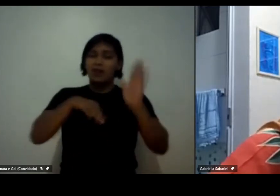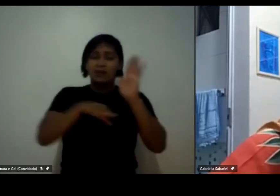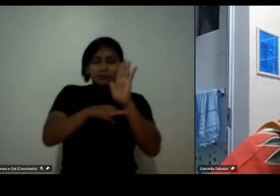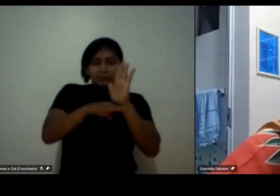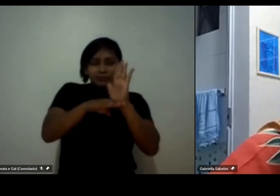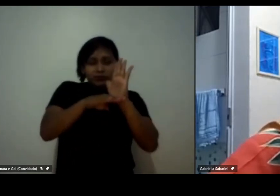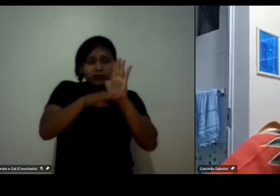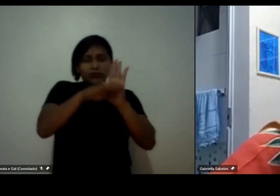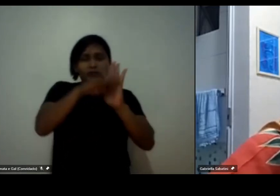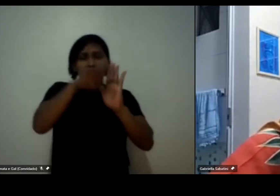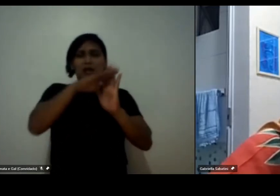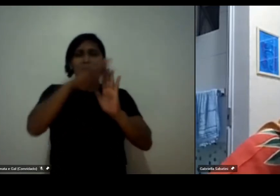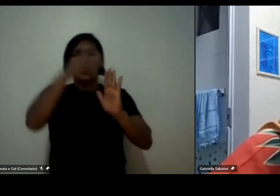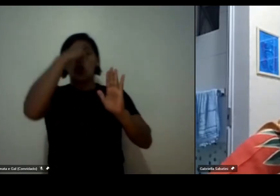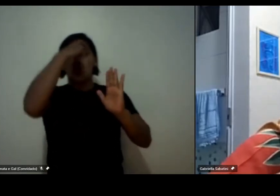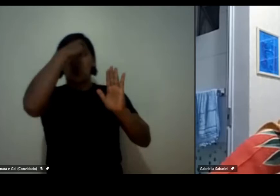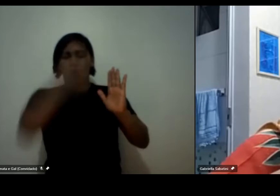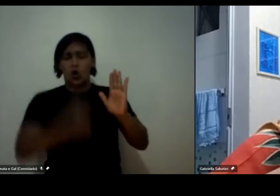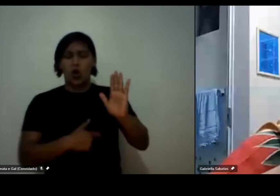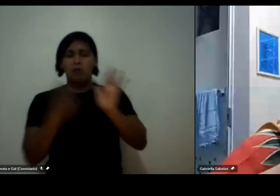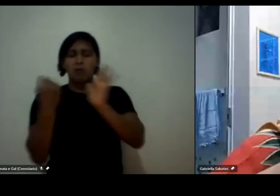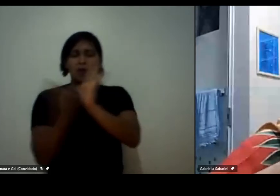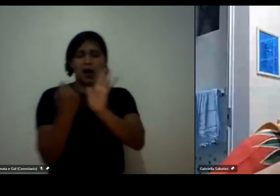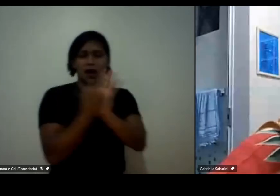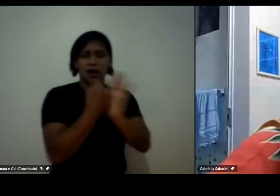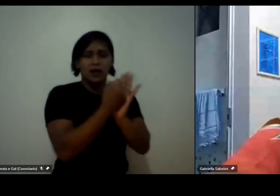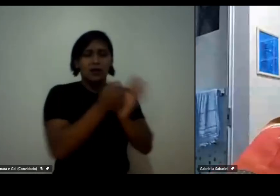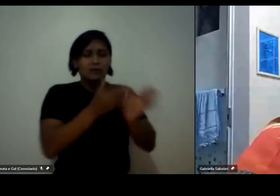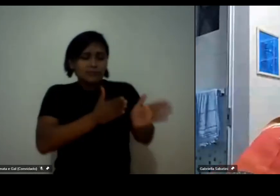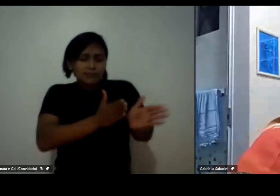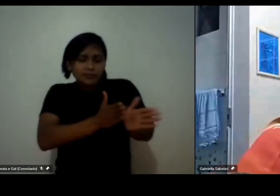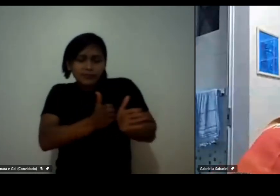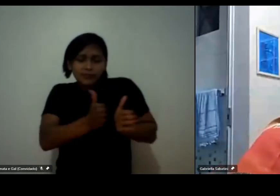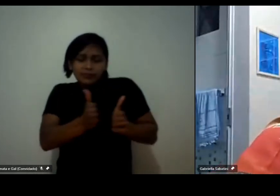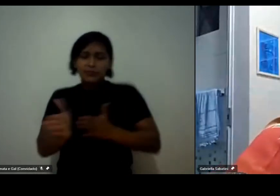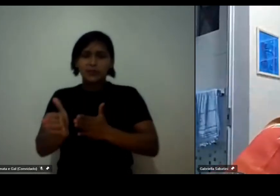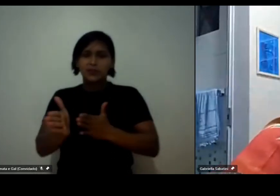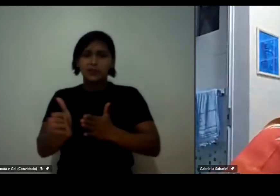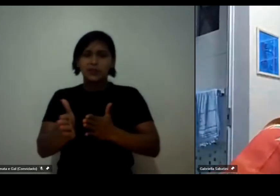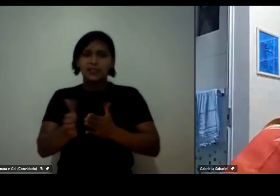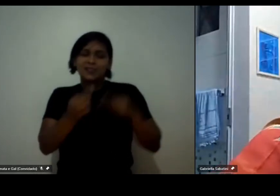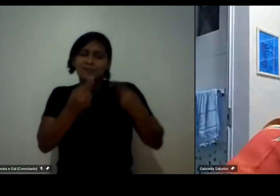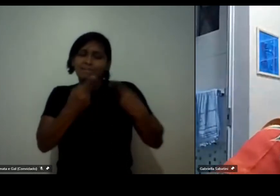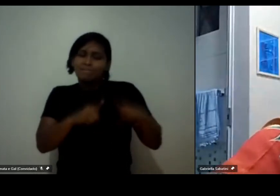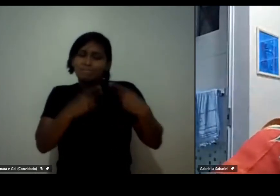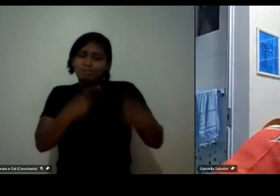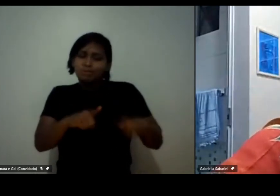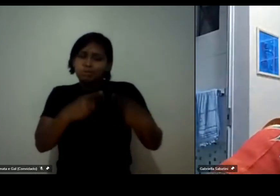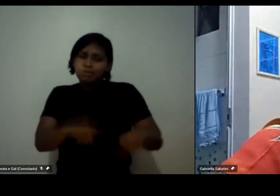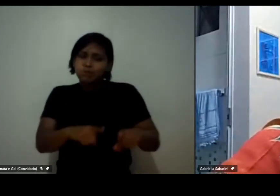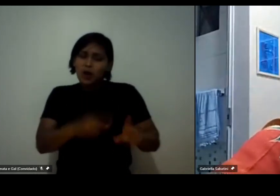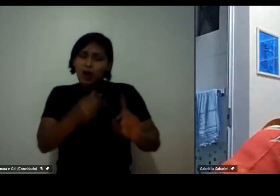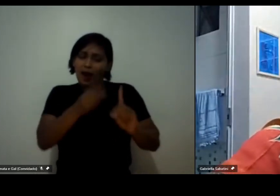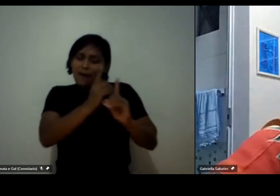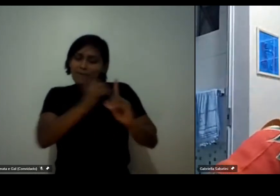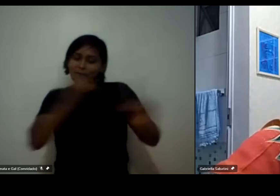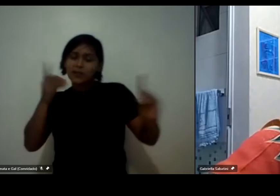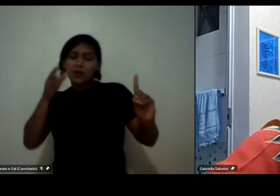objeções de corpos marcados pelo desvio, que provoca repulsa e